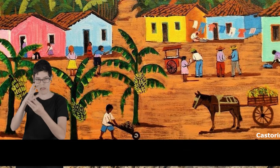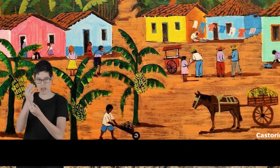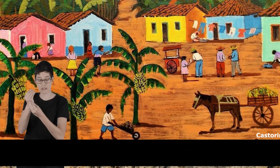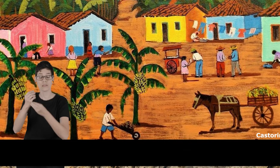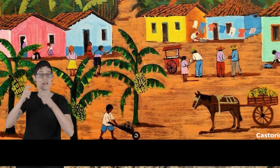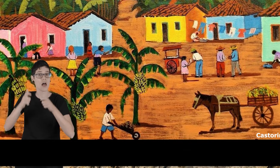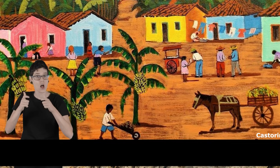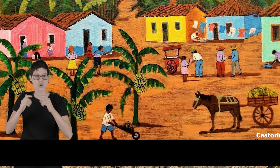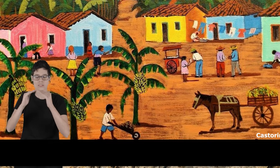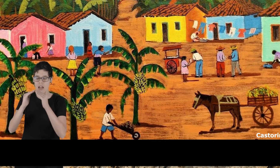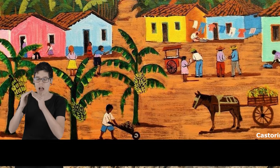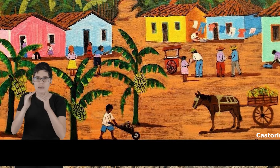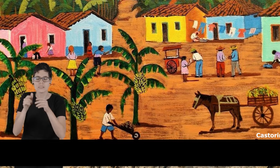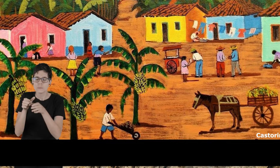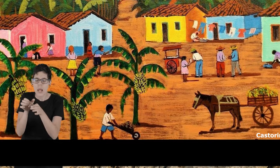pequenas.